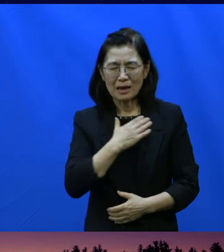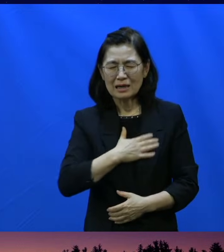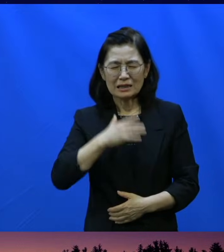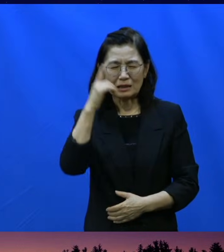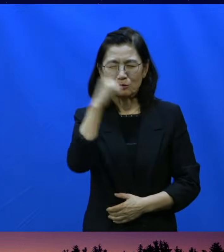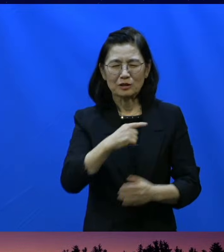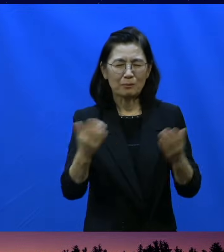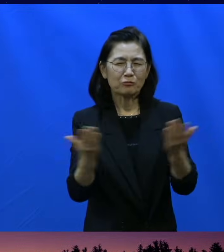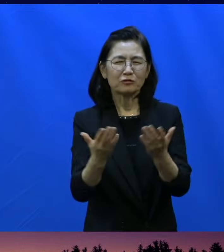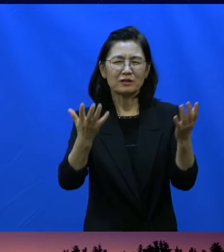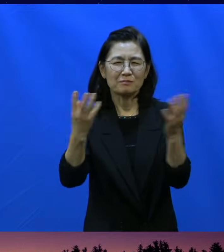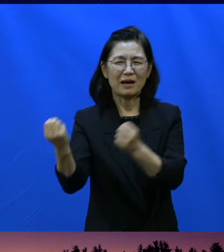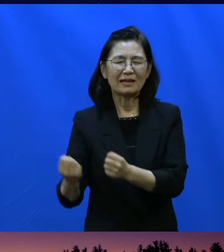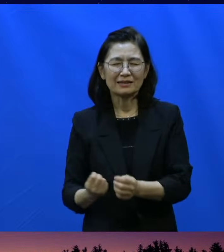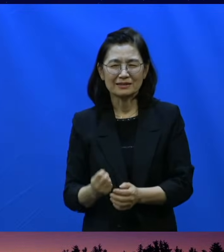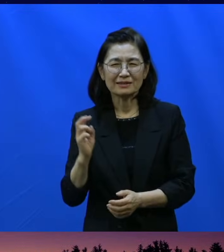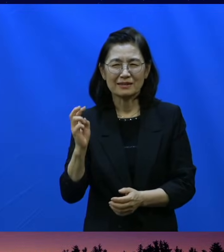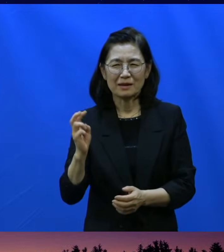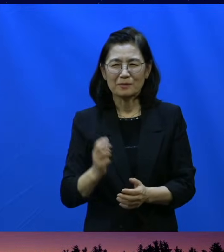오늘 야곱을 갈구해야 돼.